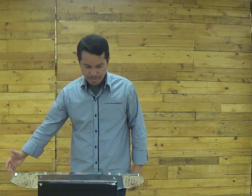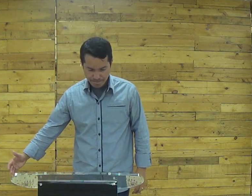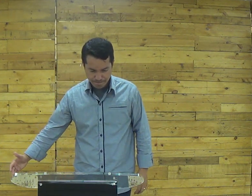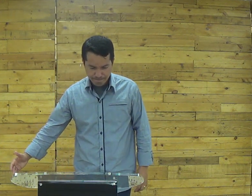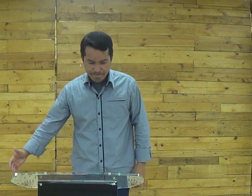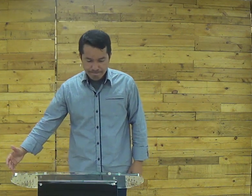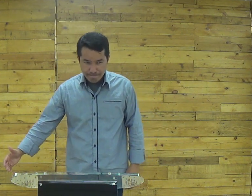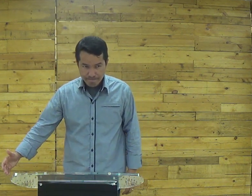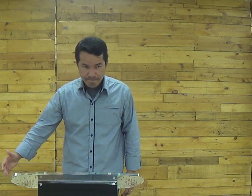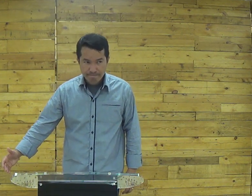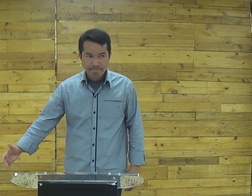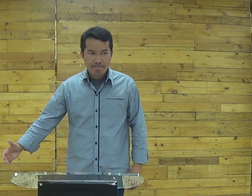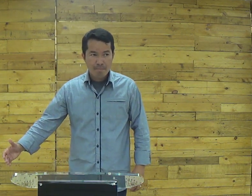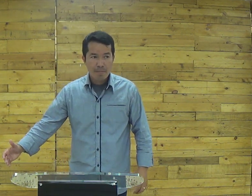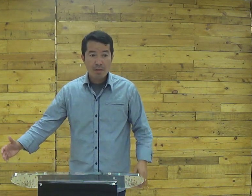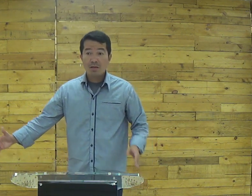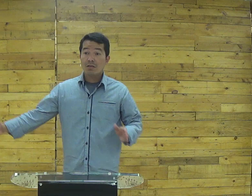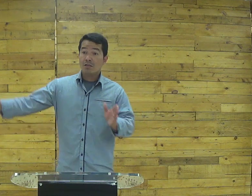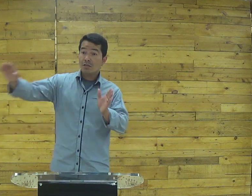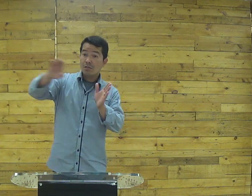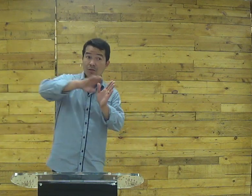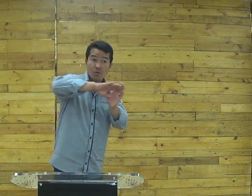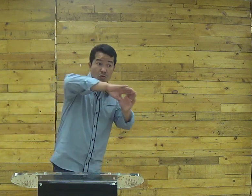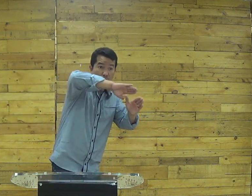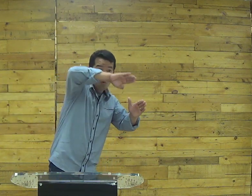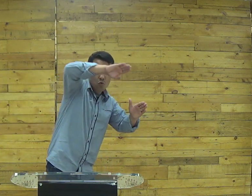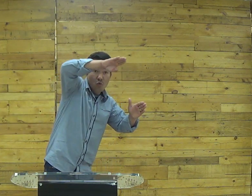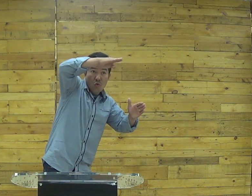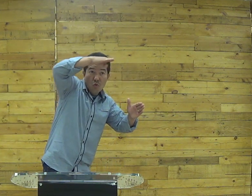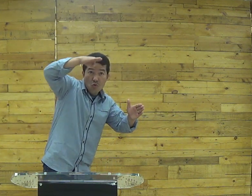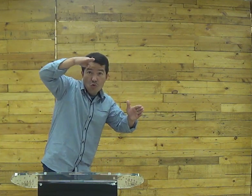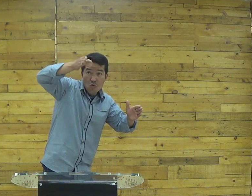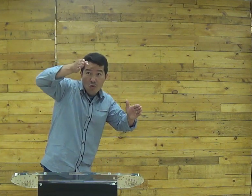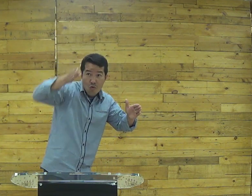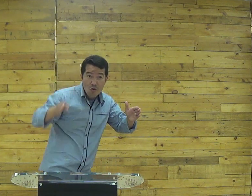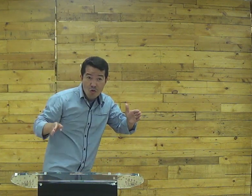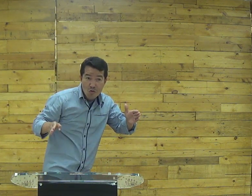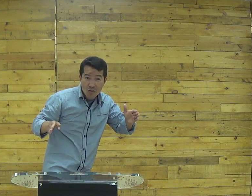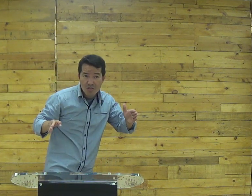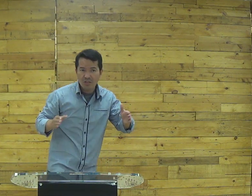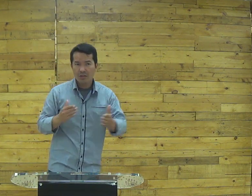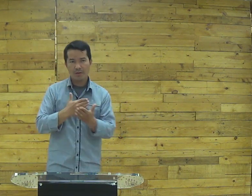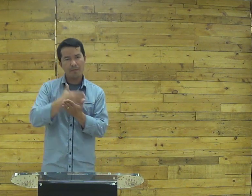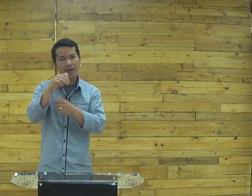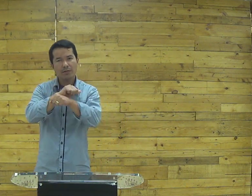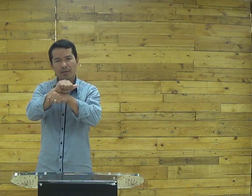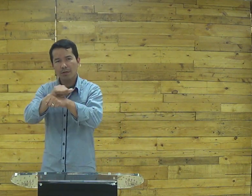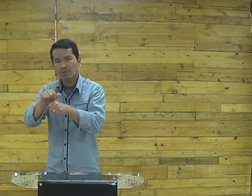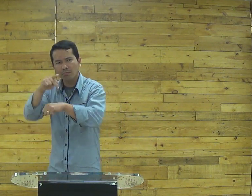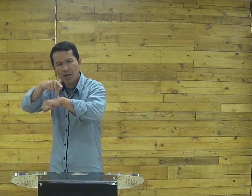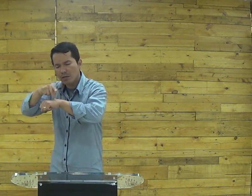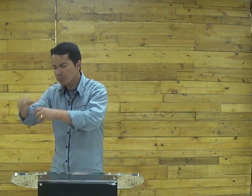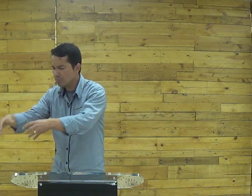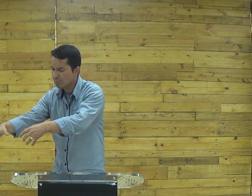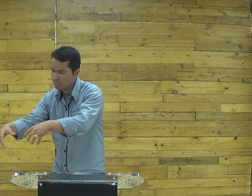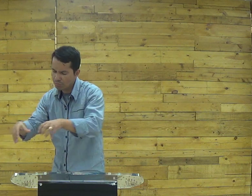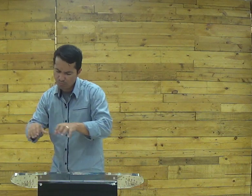deste homem. E eles juntos chegam ao lugar do sacrifício.